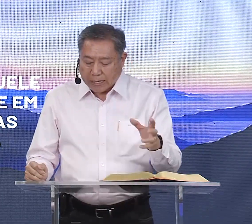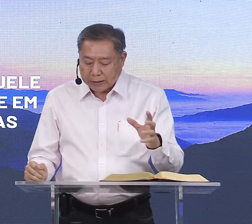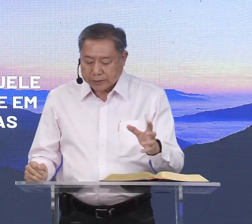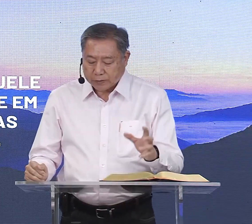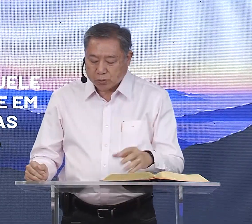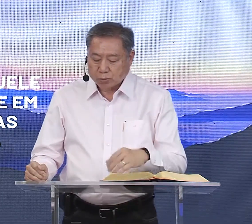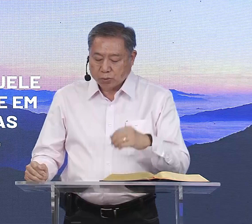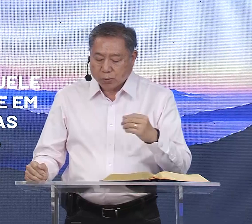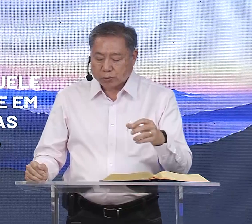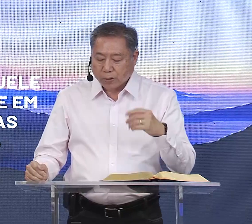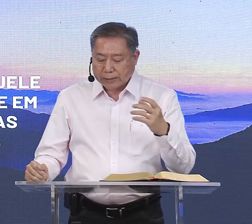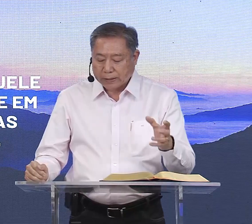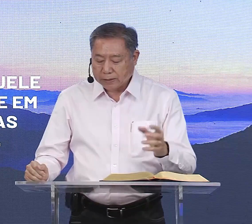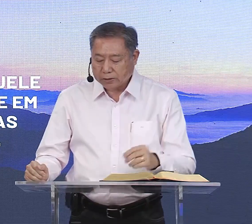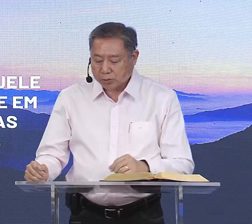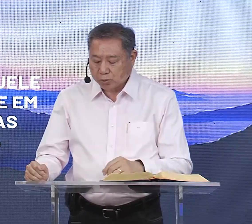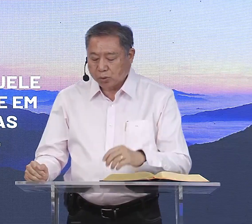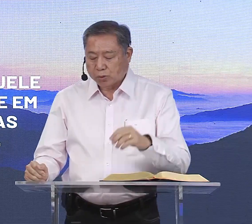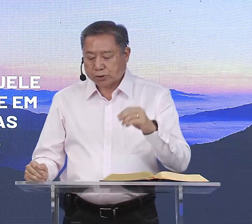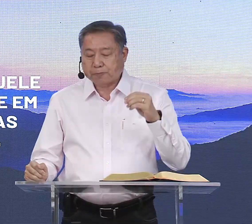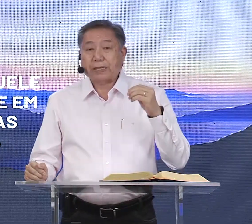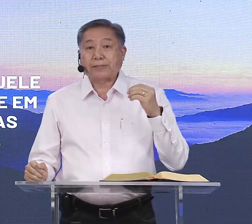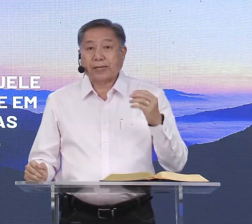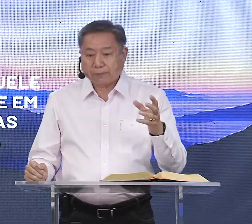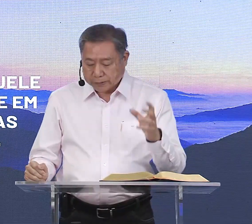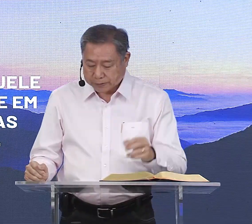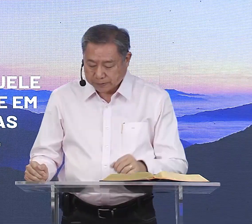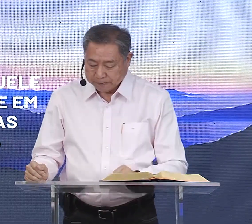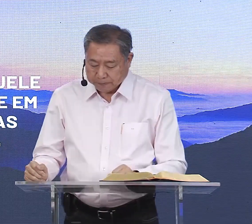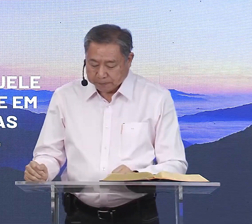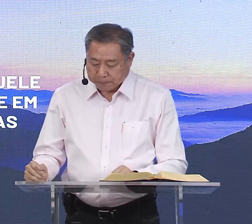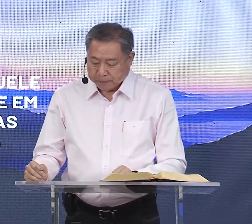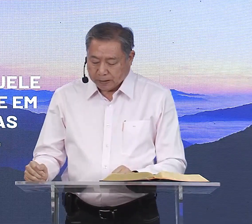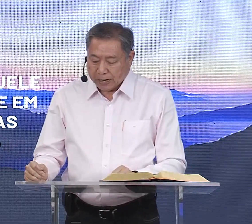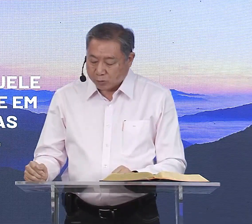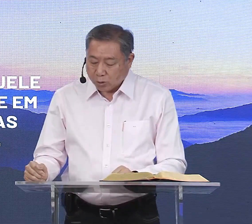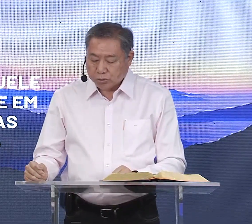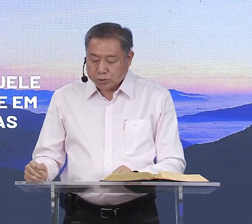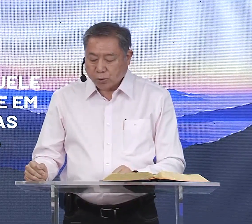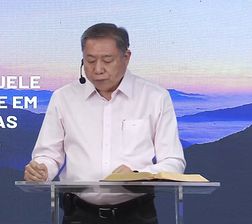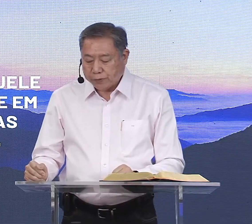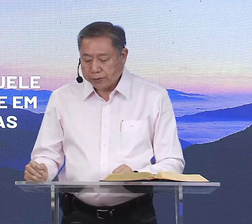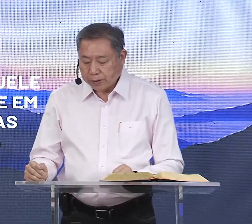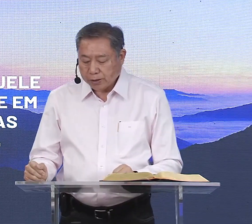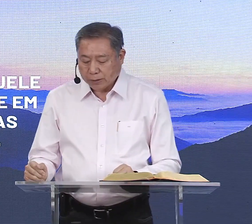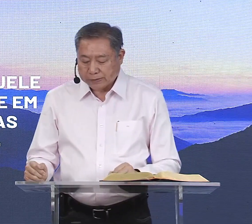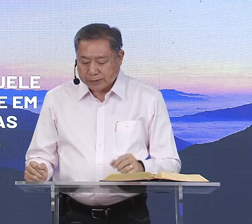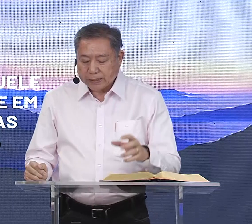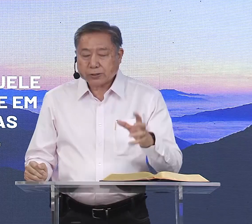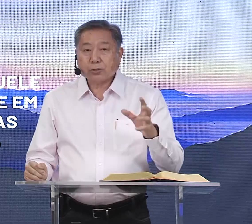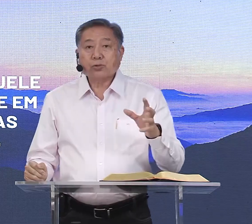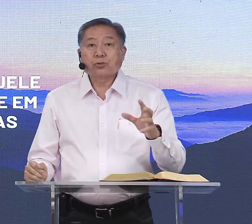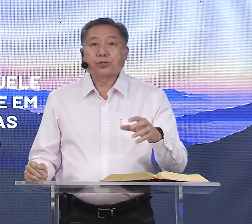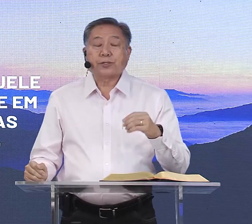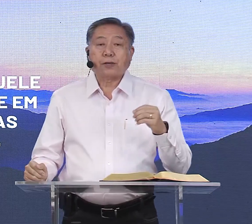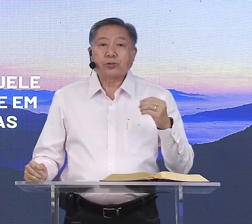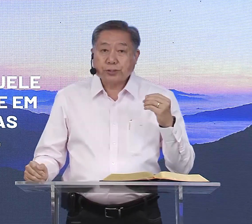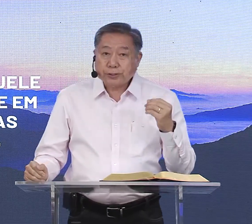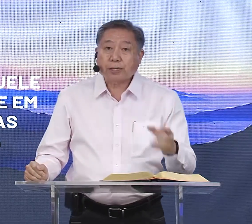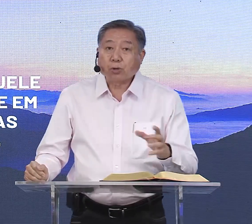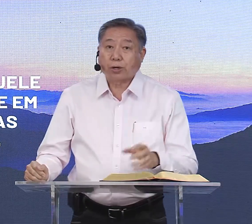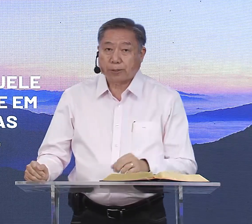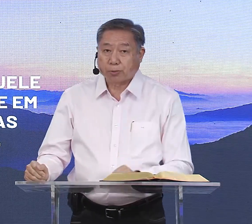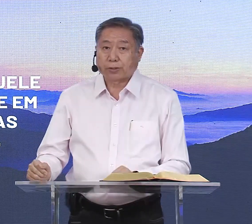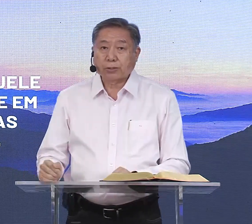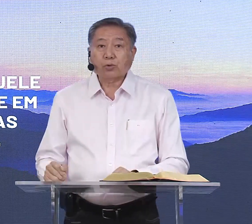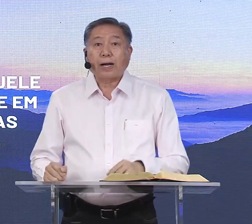os mares e tudo quanto há neles, tu os preservas, a todos com vida, e o exército dos céus